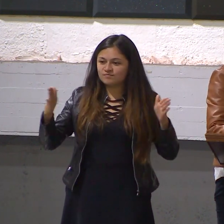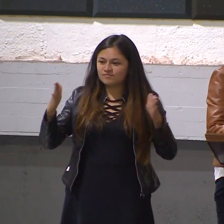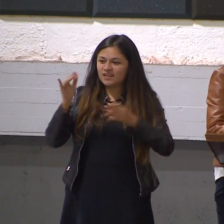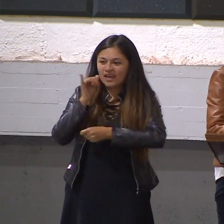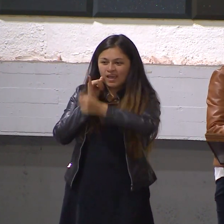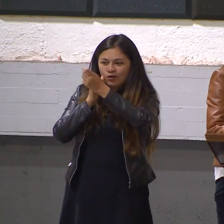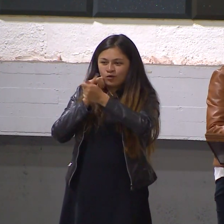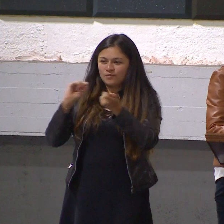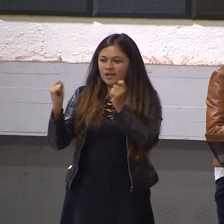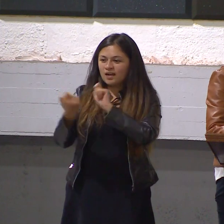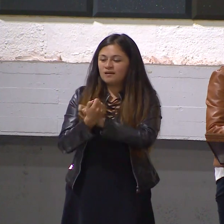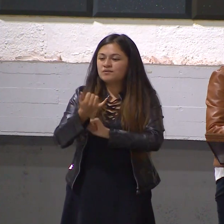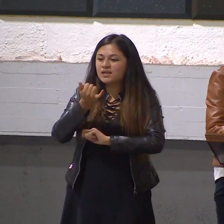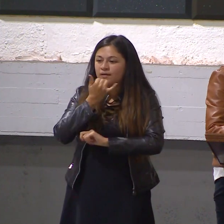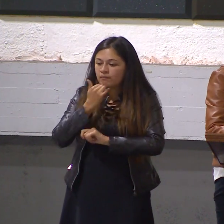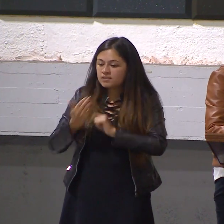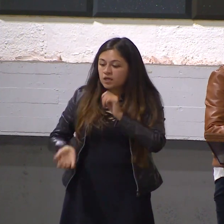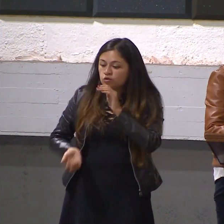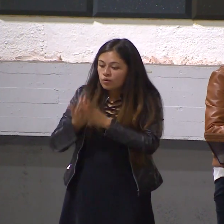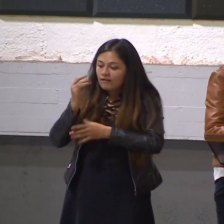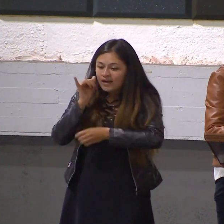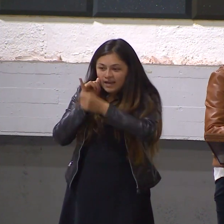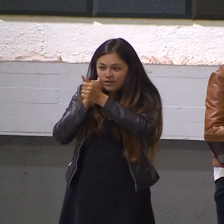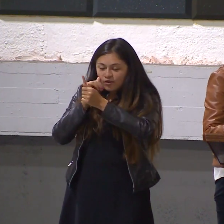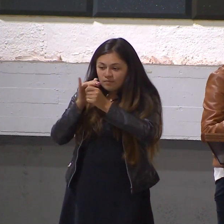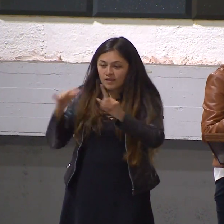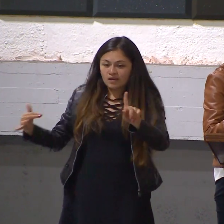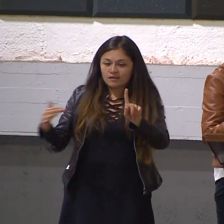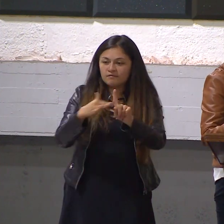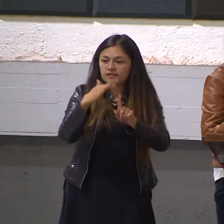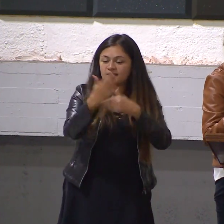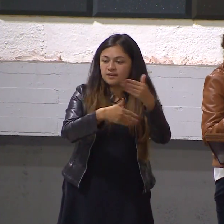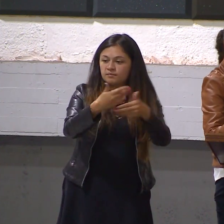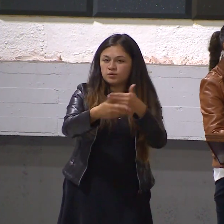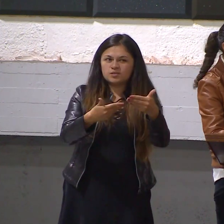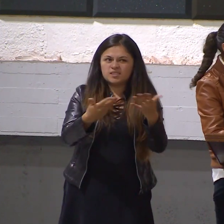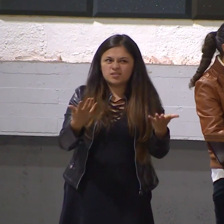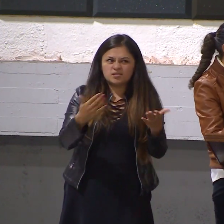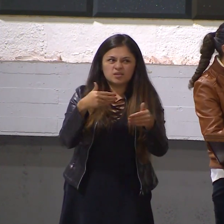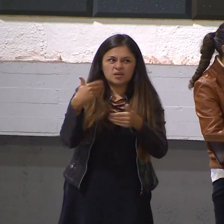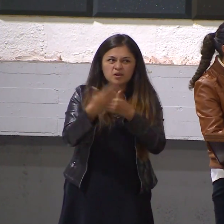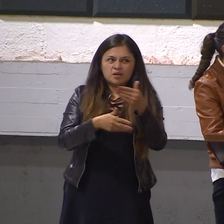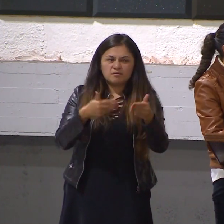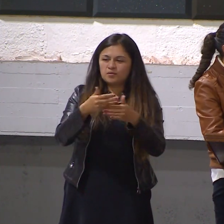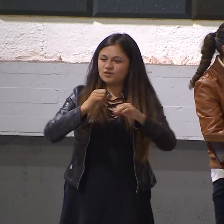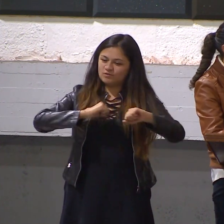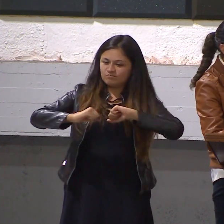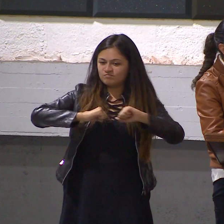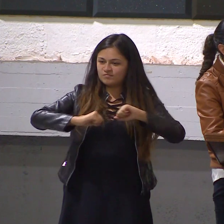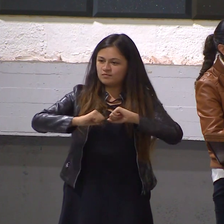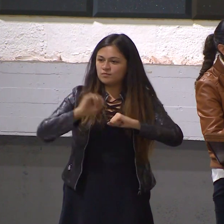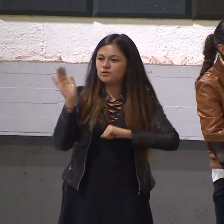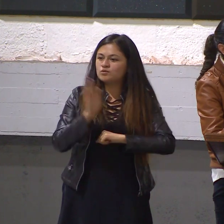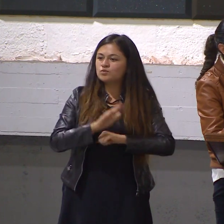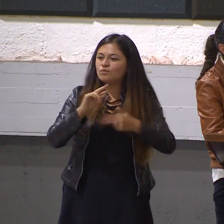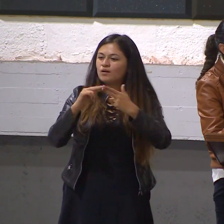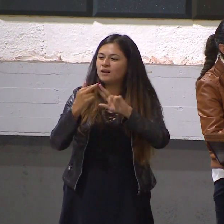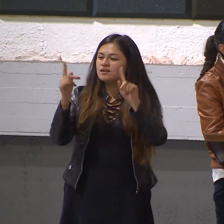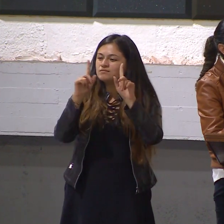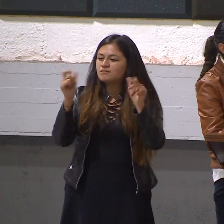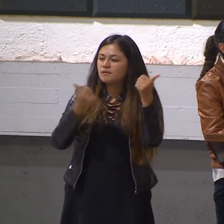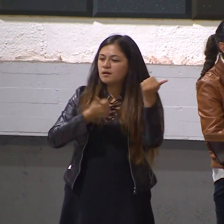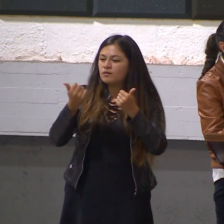que nos va a brindar entonces la entrada a todos los procesos 20 pues de un movimiento fuerte que tiene que ver precisamente